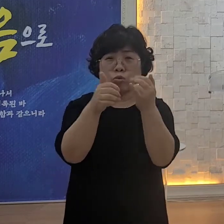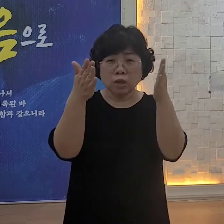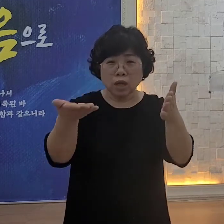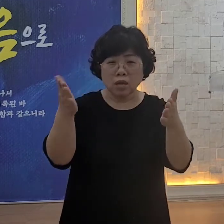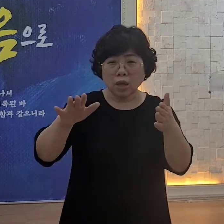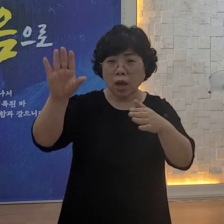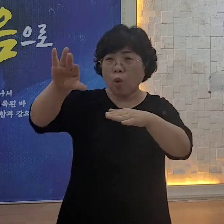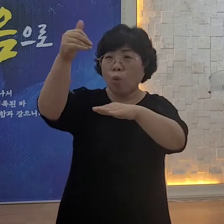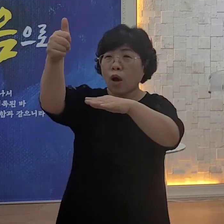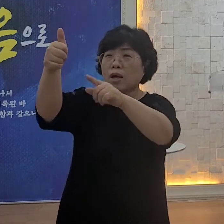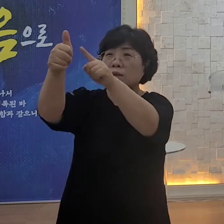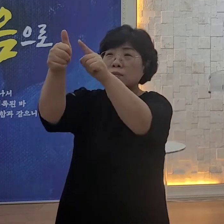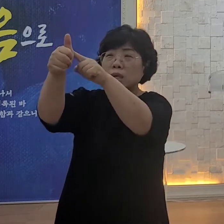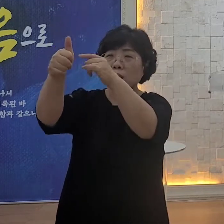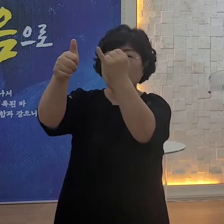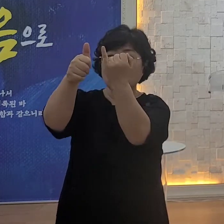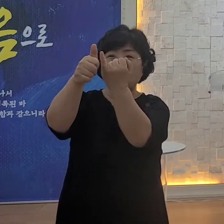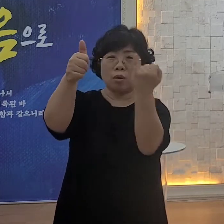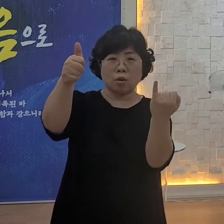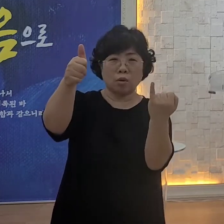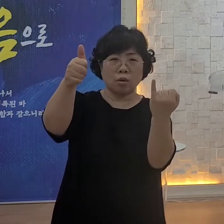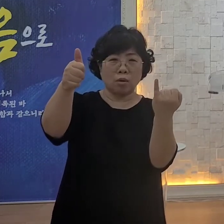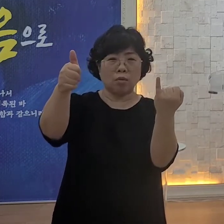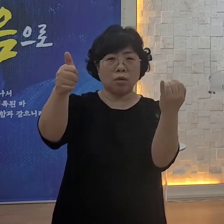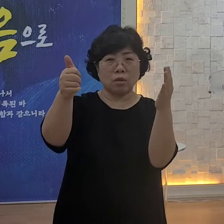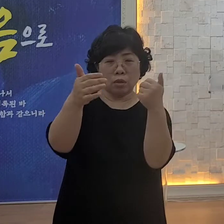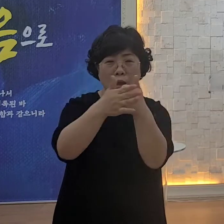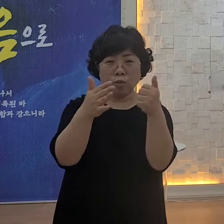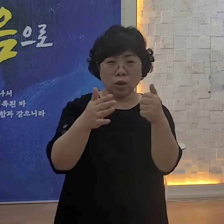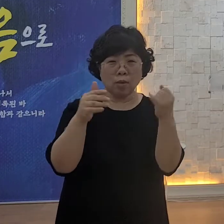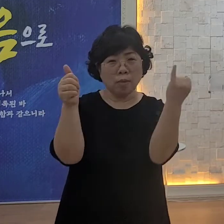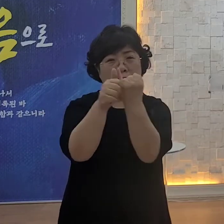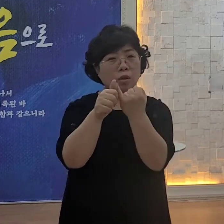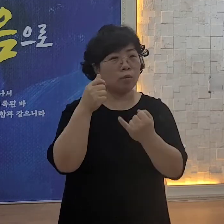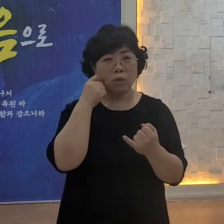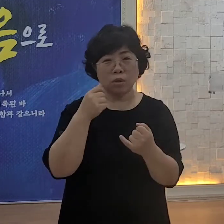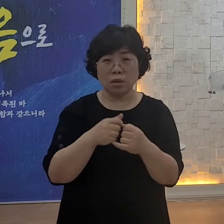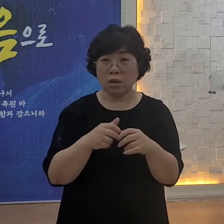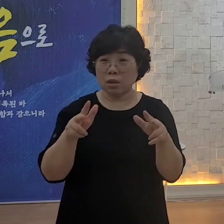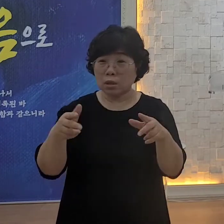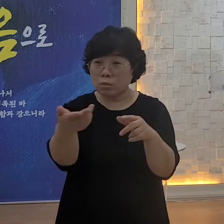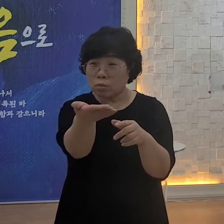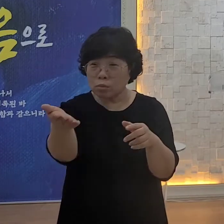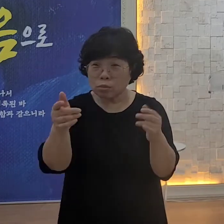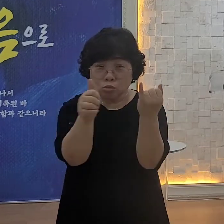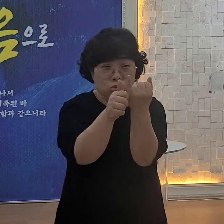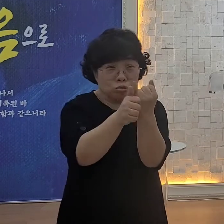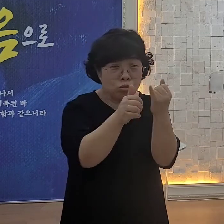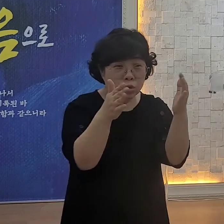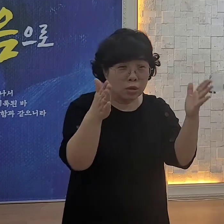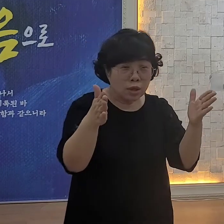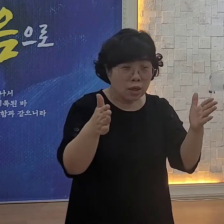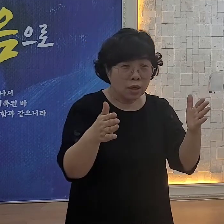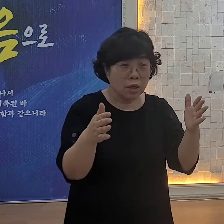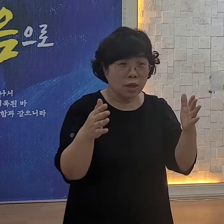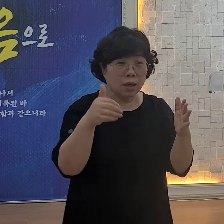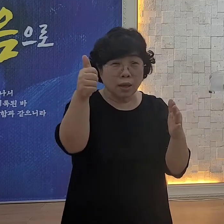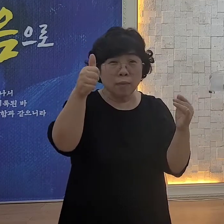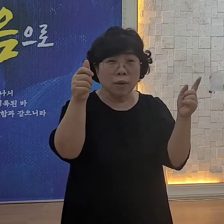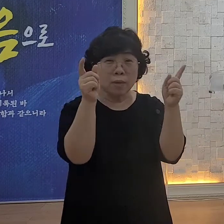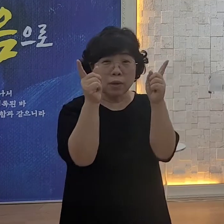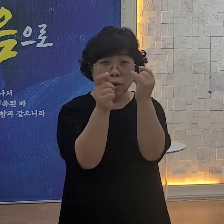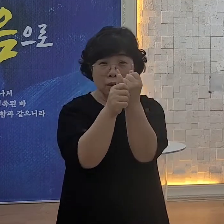무슨 기도가 필요합니까? 가고 싶으면 가는 거죠. 여러분들이 지금 아내가 남편 만나러 가는데 뭐 어려운 절차가